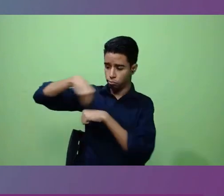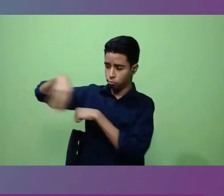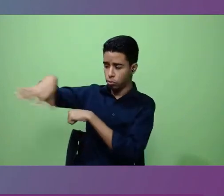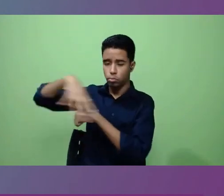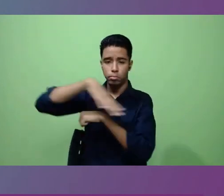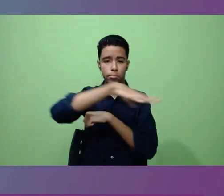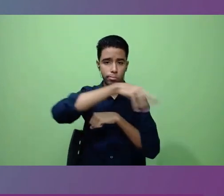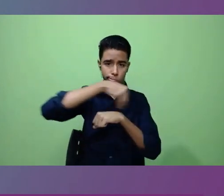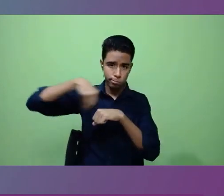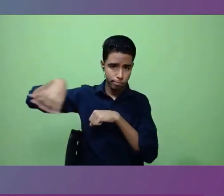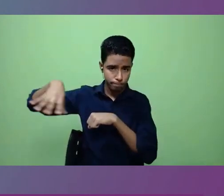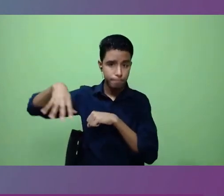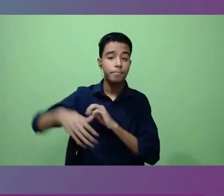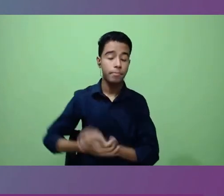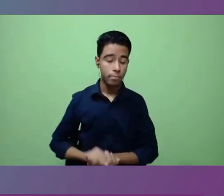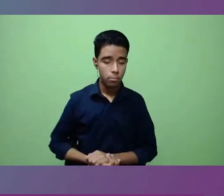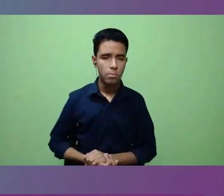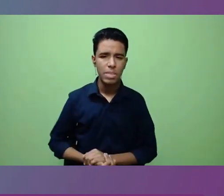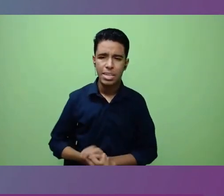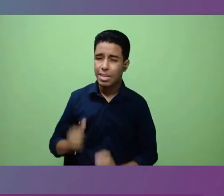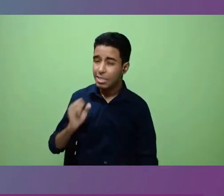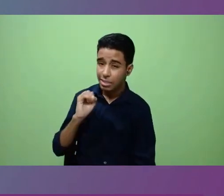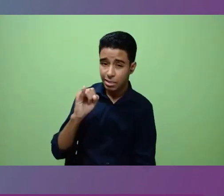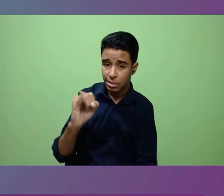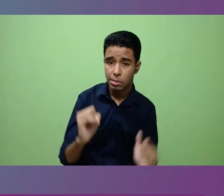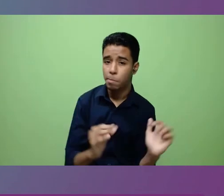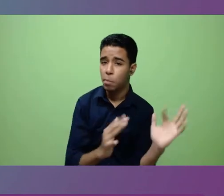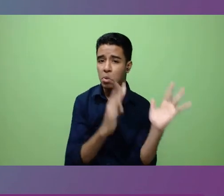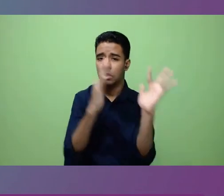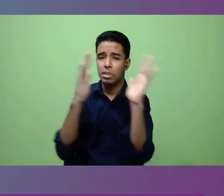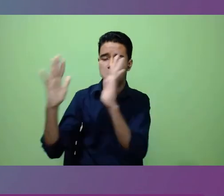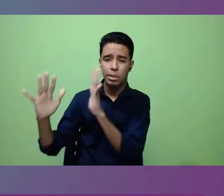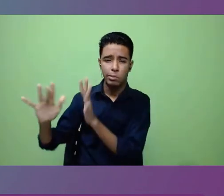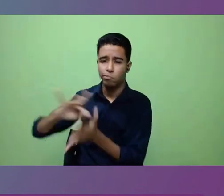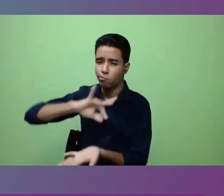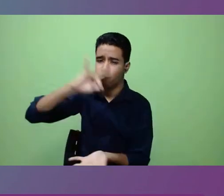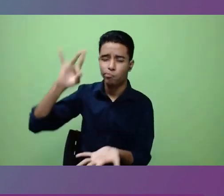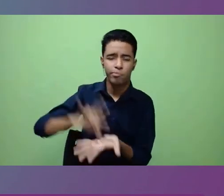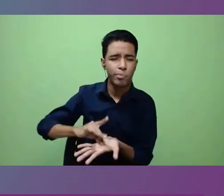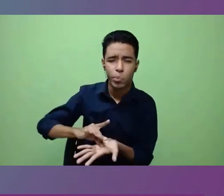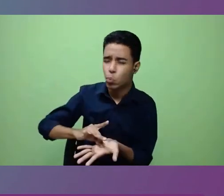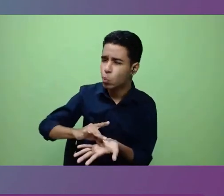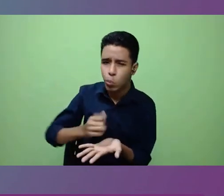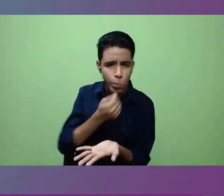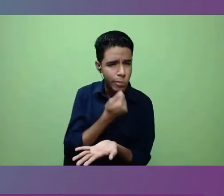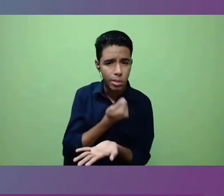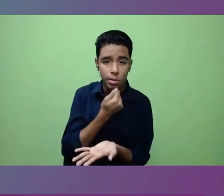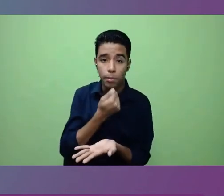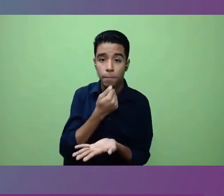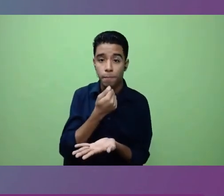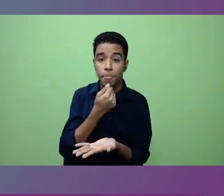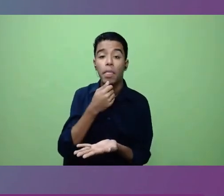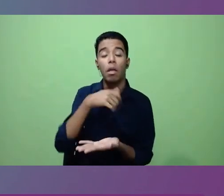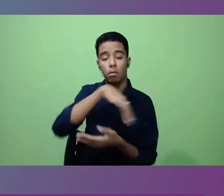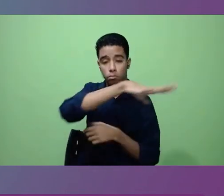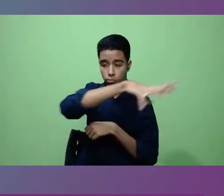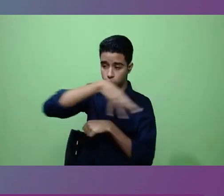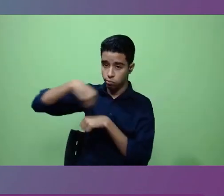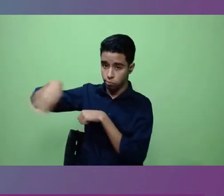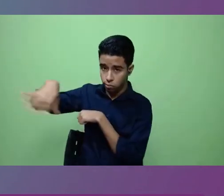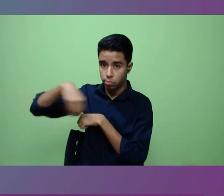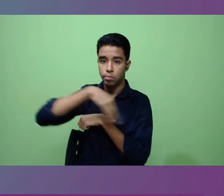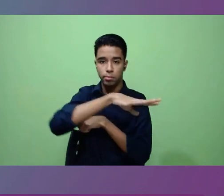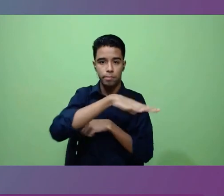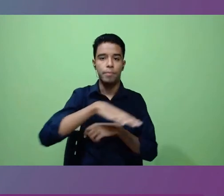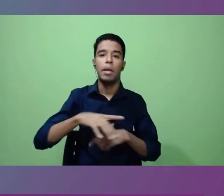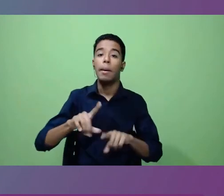eu não defino qual é o processo, eu tenho uma atividade translativa. Agora, se eu defino que o processo é feito da seguinte forma: